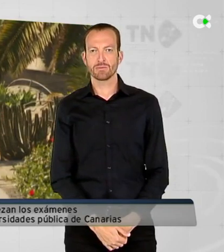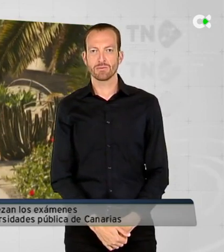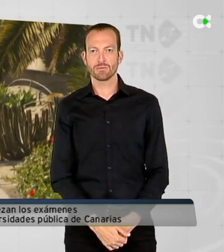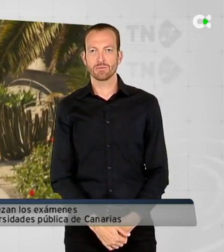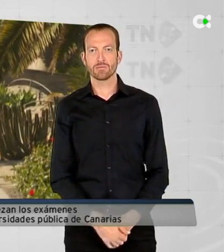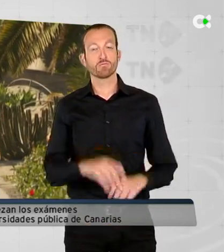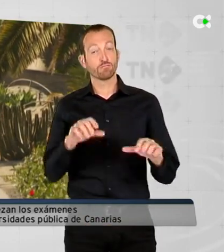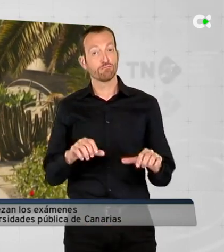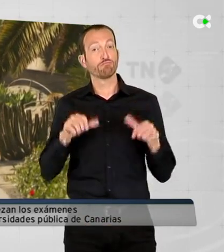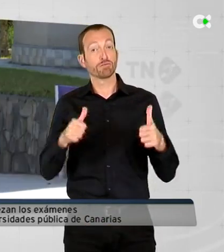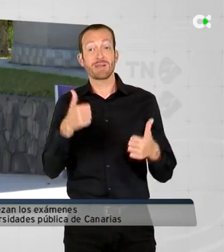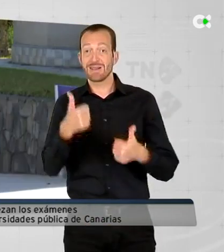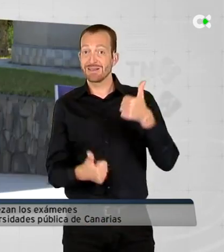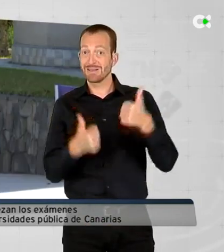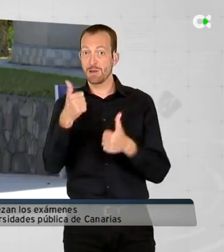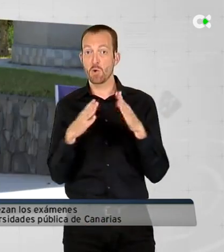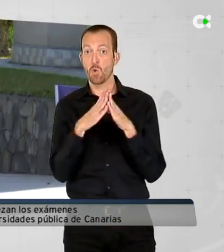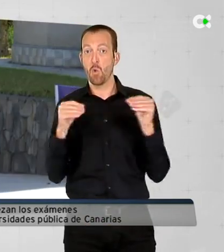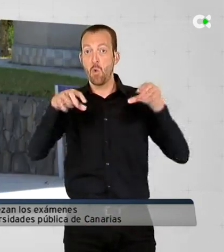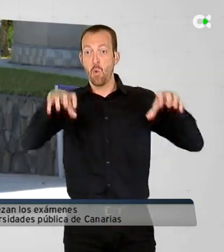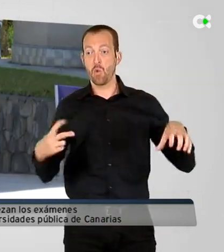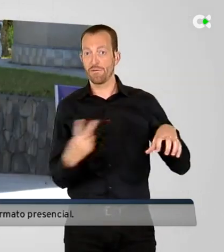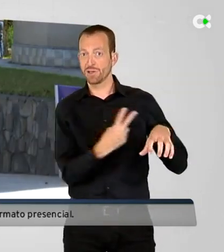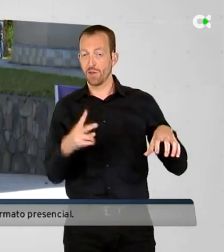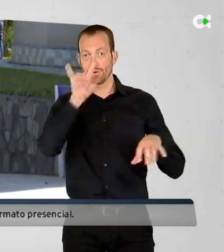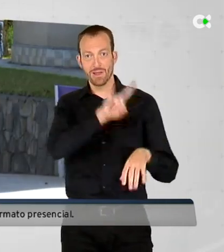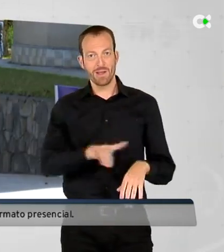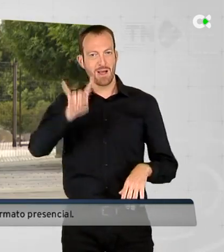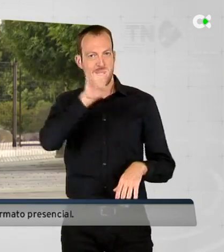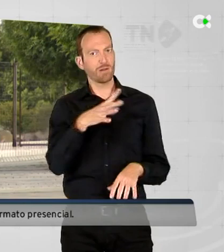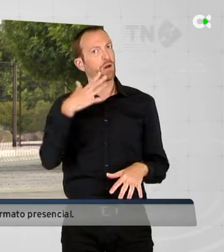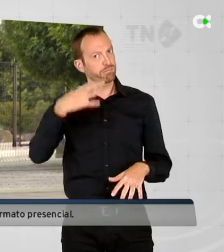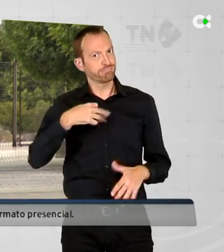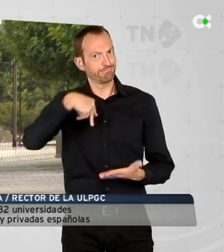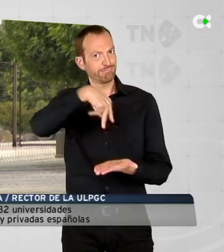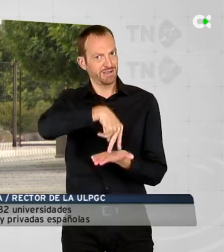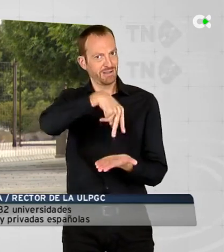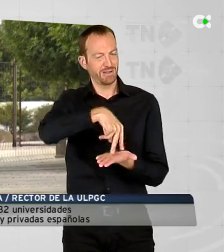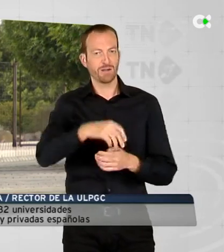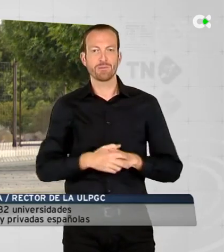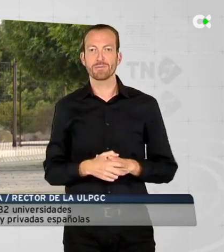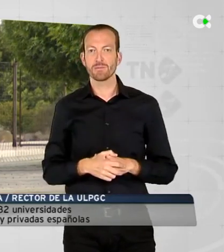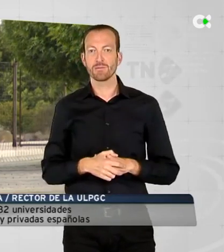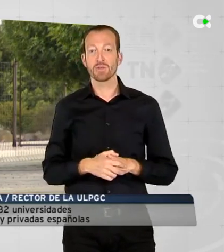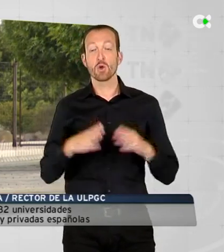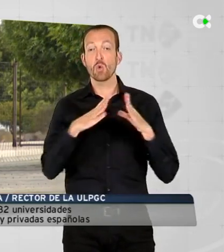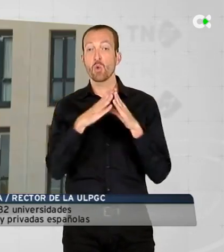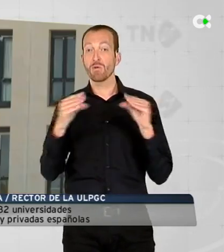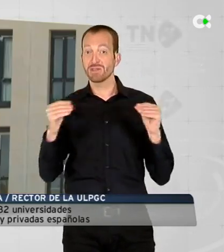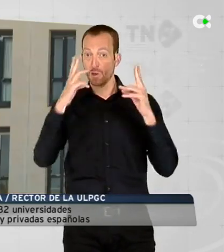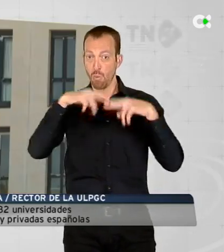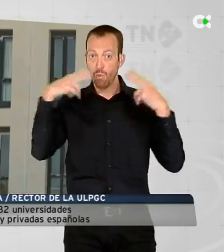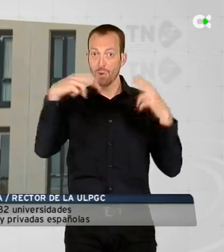empiezan los exámenes en las dos universidades públicas de Canarias en formato presencial las 82 universidades públicas y